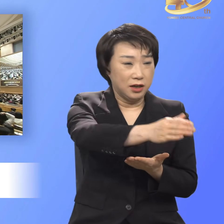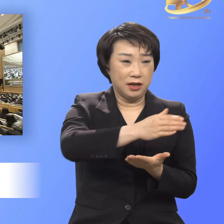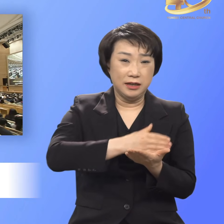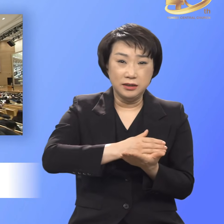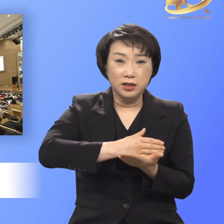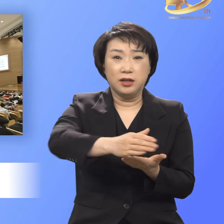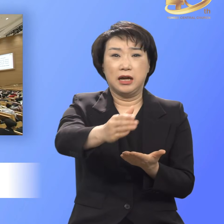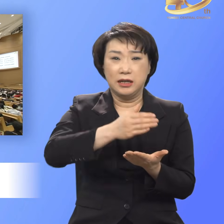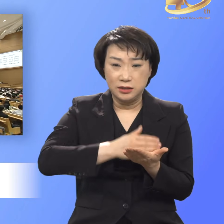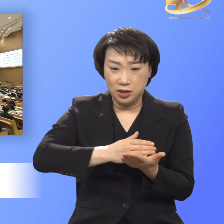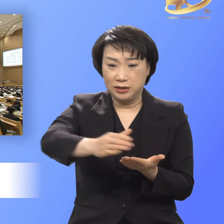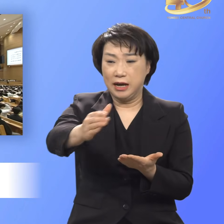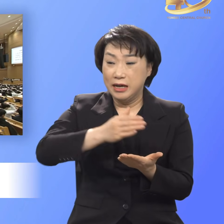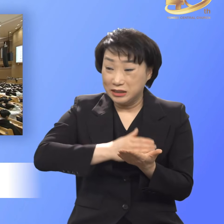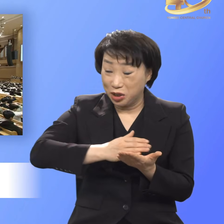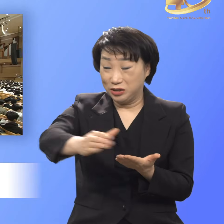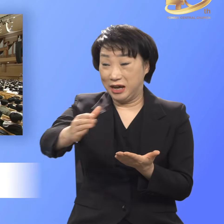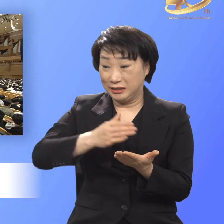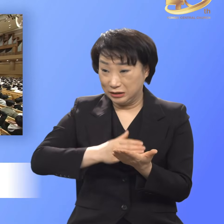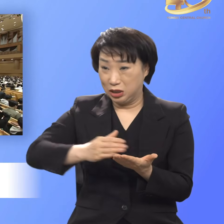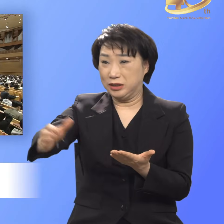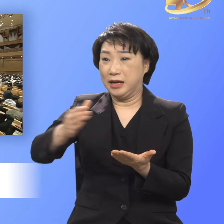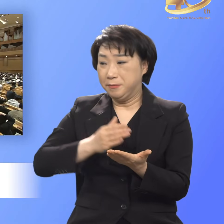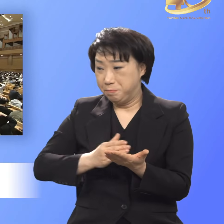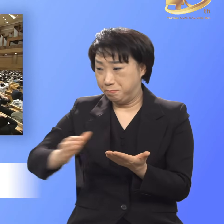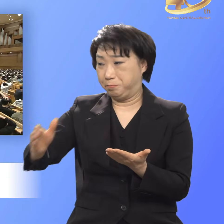따라가, 따라.